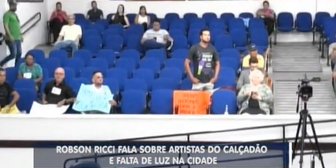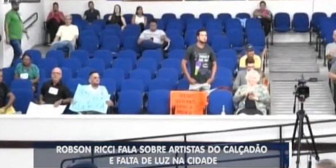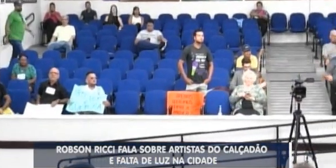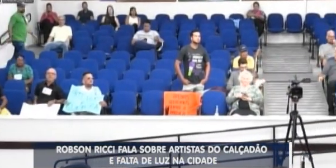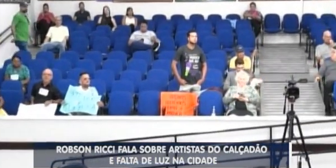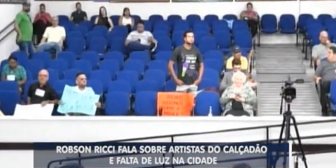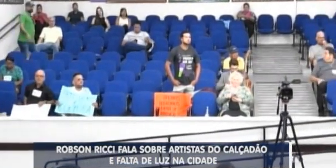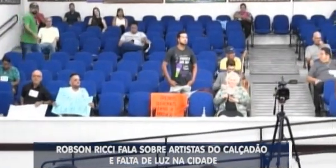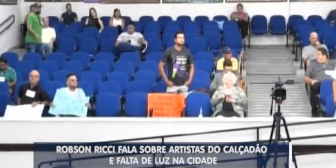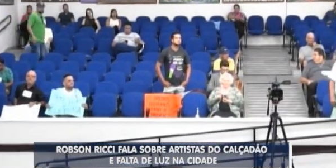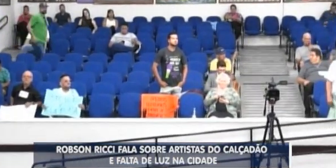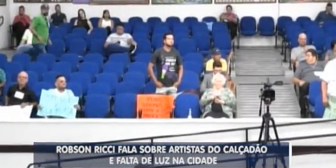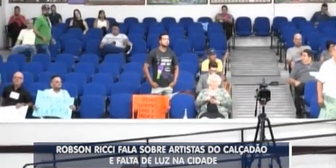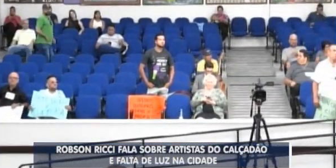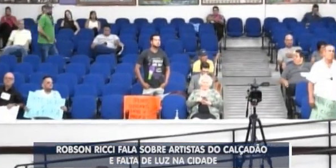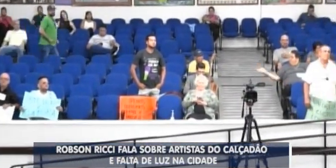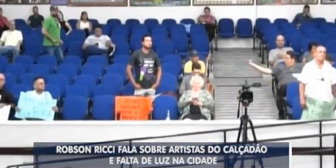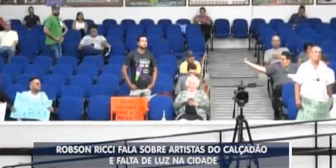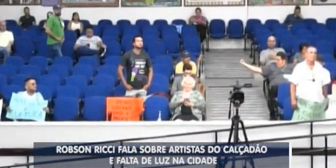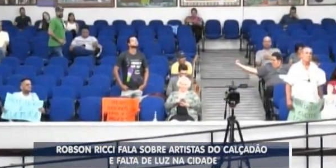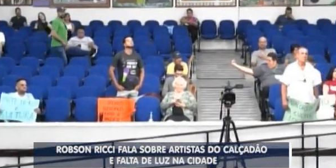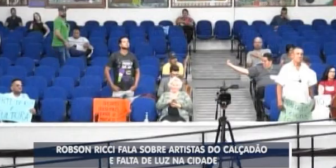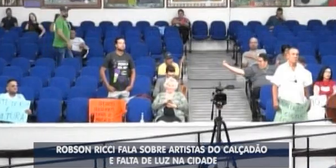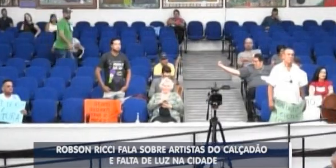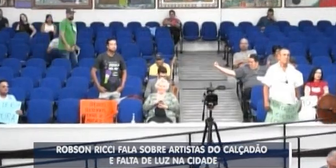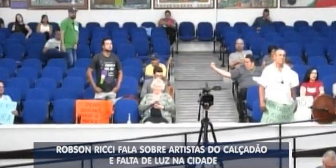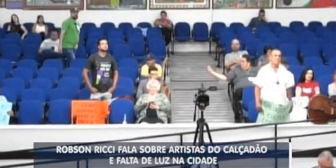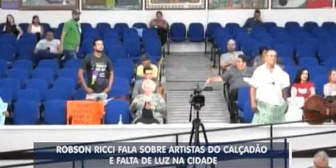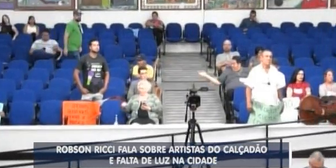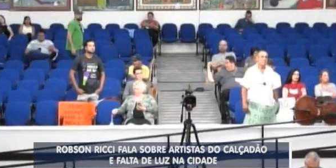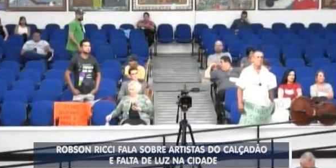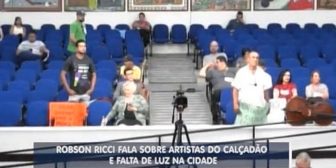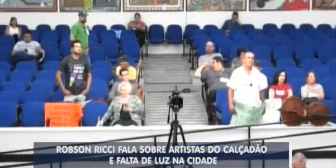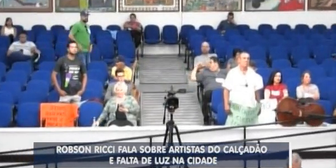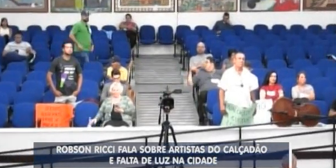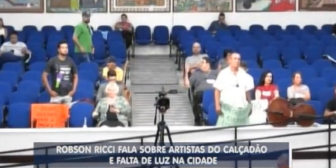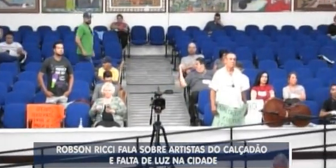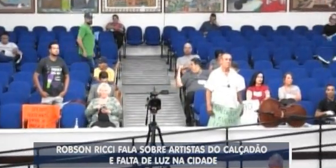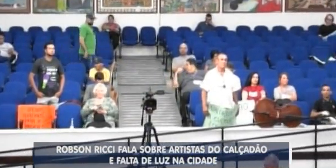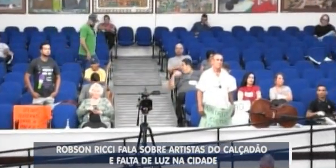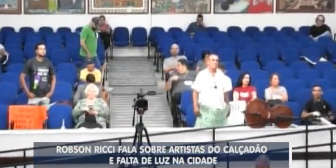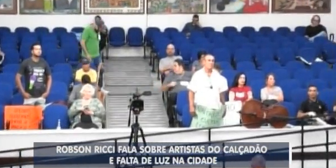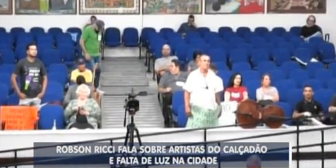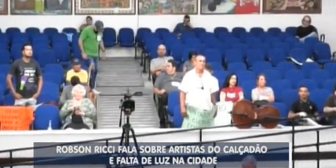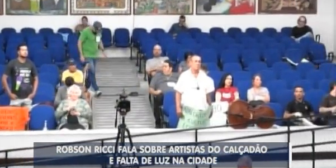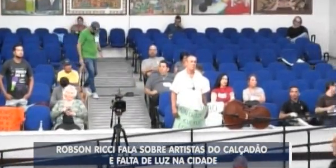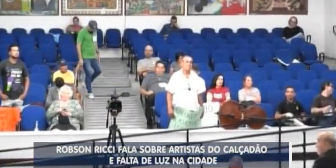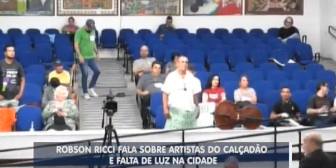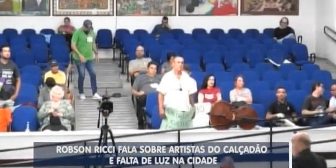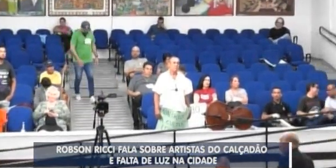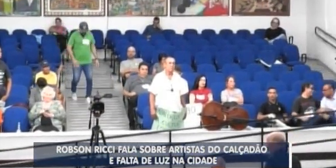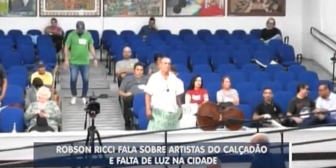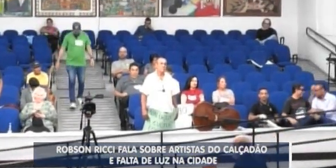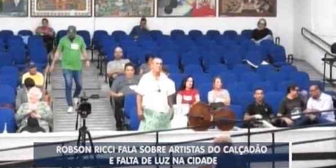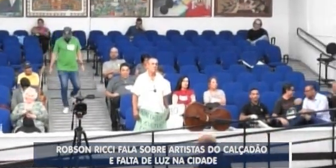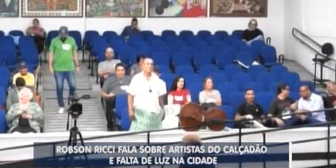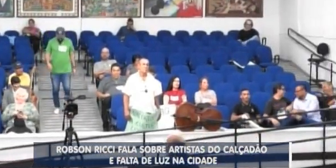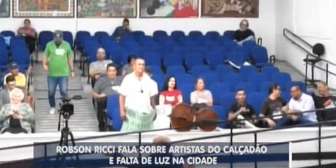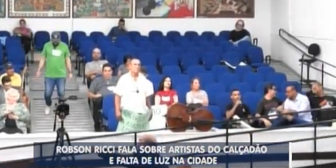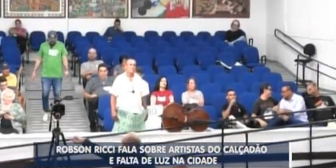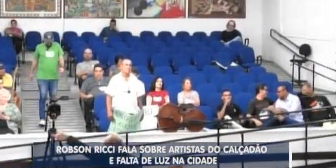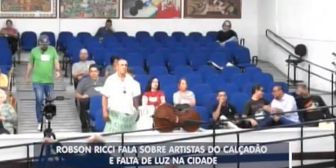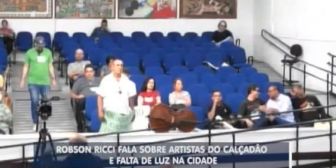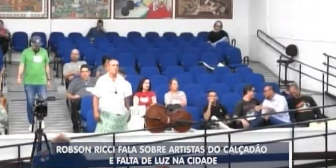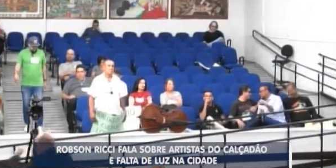bom comportamento, trabalham direitinho, ninguém, ninguém fica xingando, falando palavras de baixo calão, não é verdade?